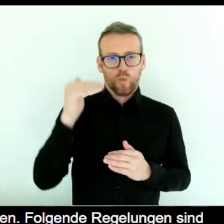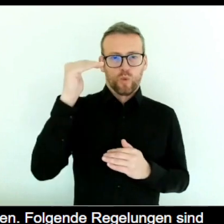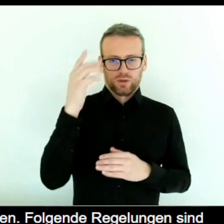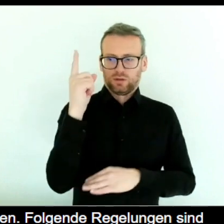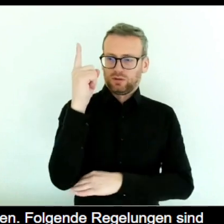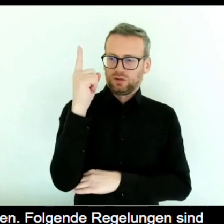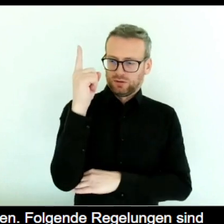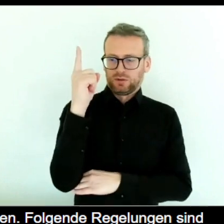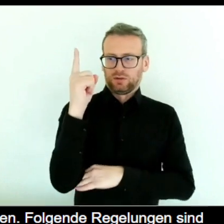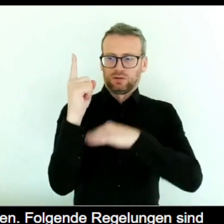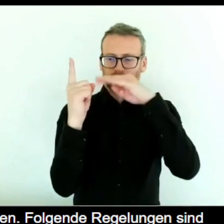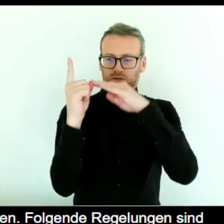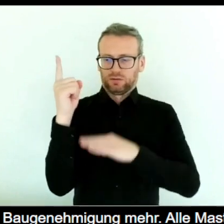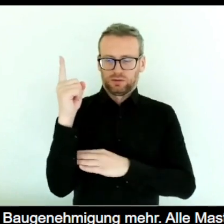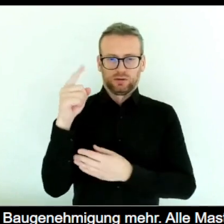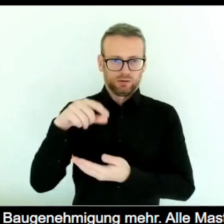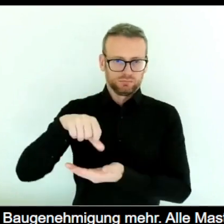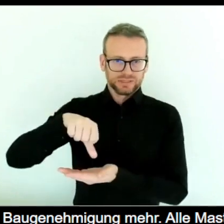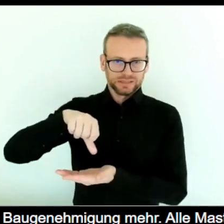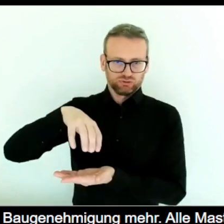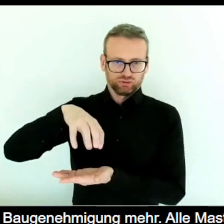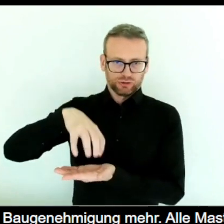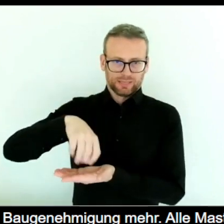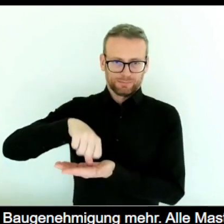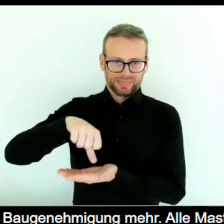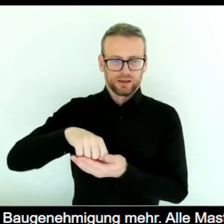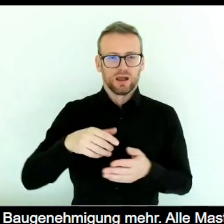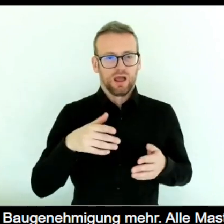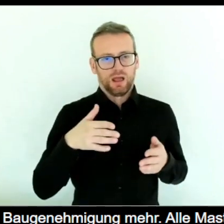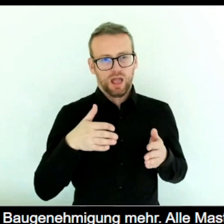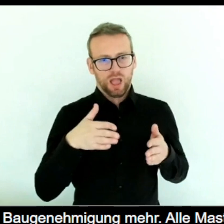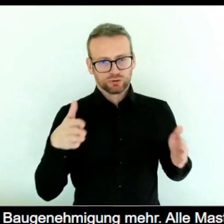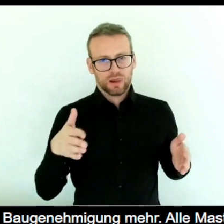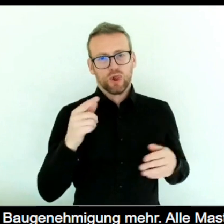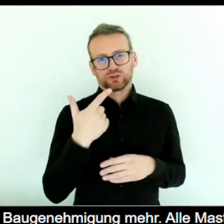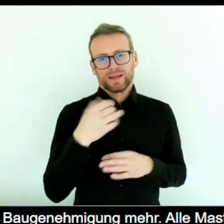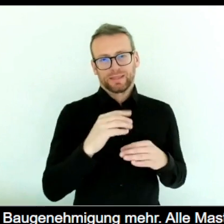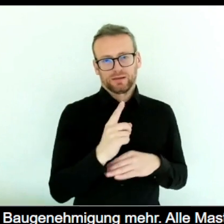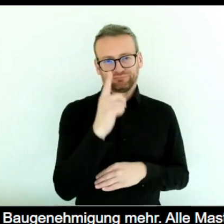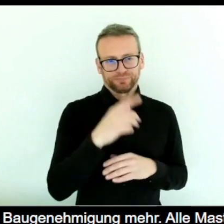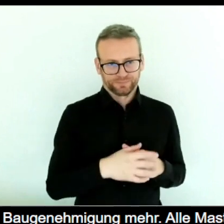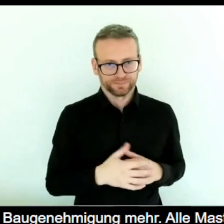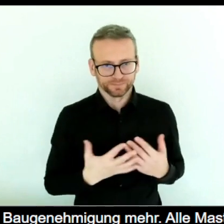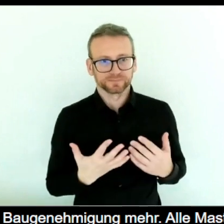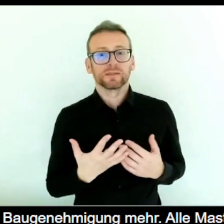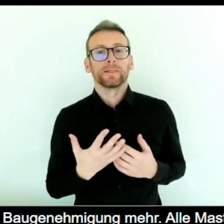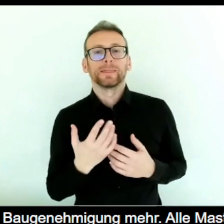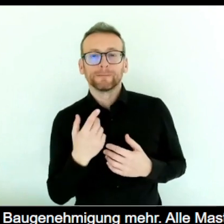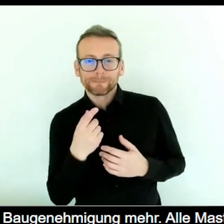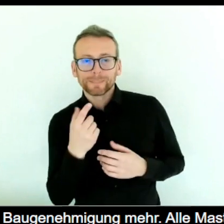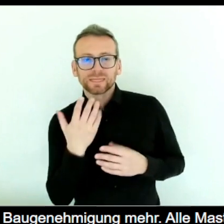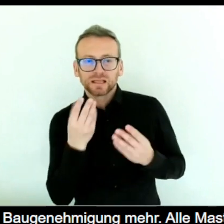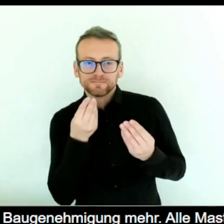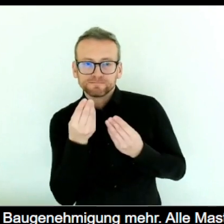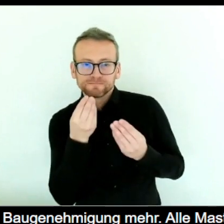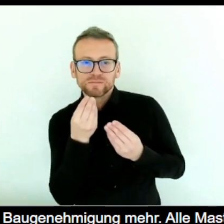automatisch nach sechs Monaten nach Einreichtung der Unterlagen als genehmigt gilt, wenn bis dahin keine Genehmigung erteilt